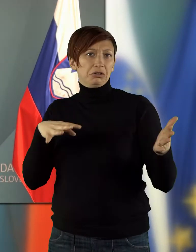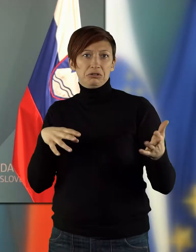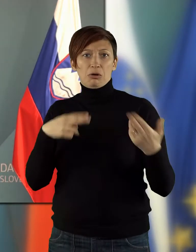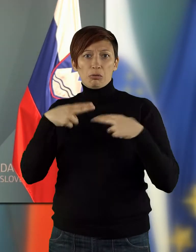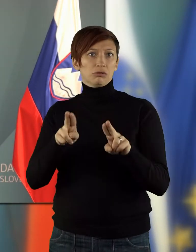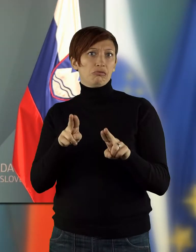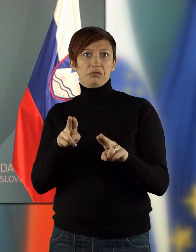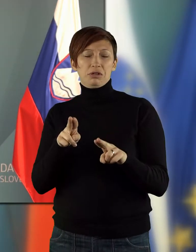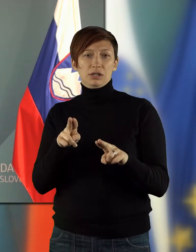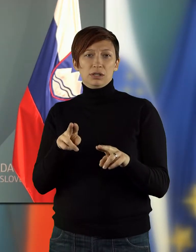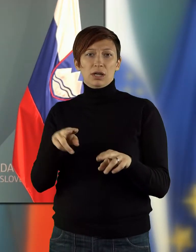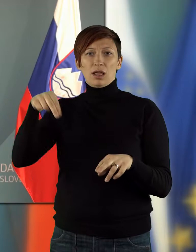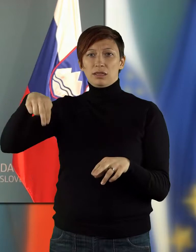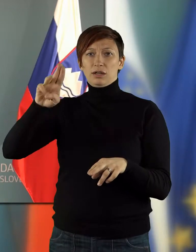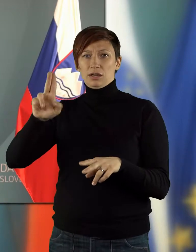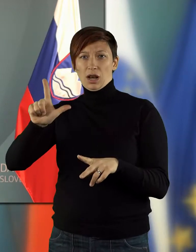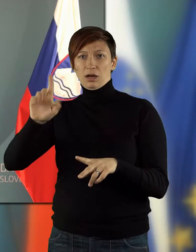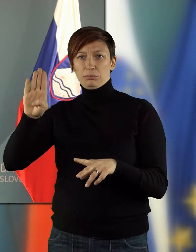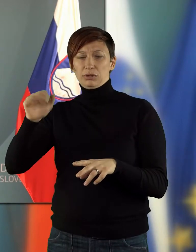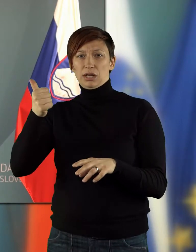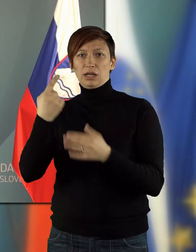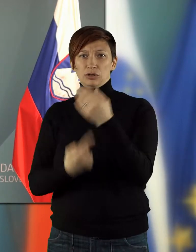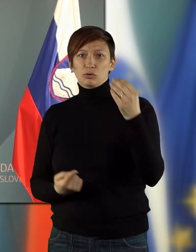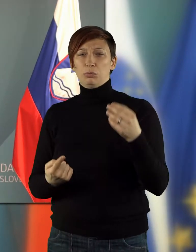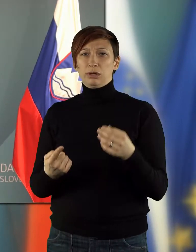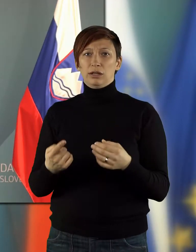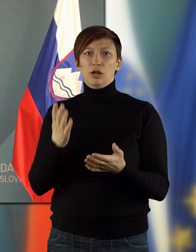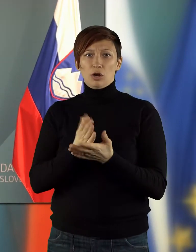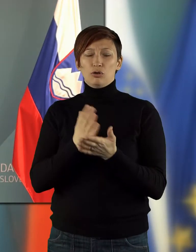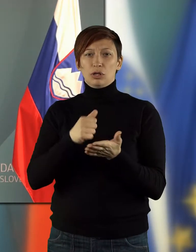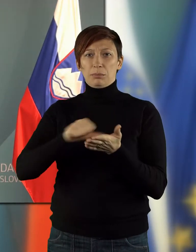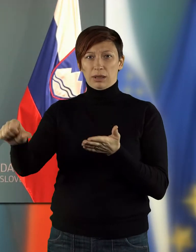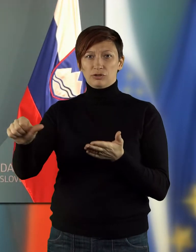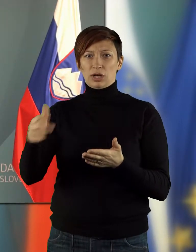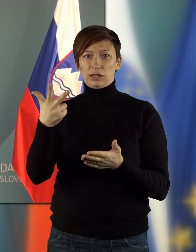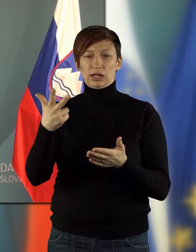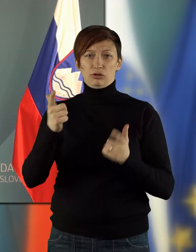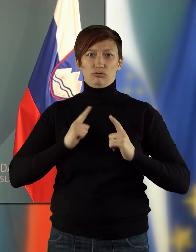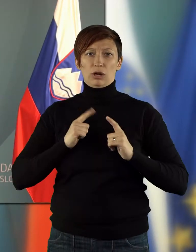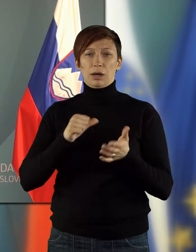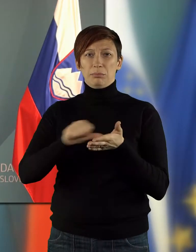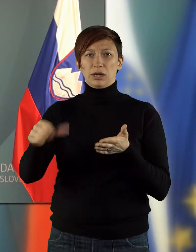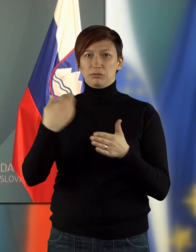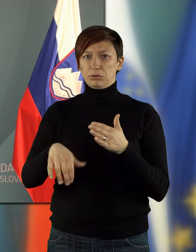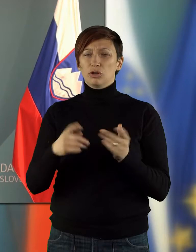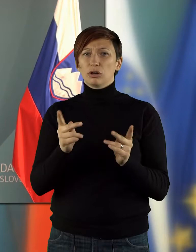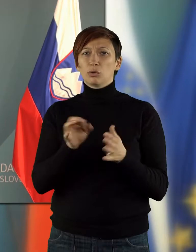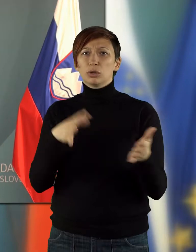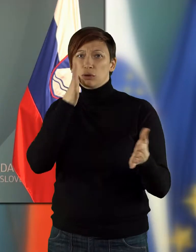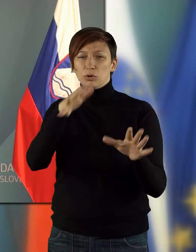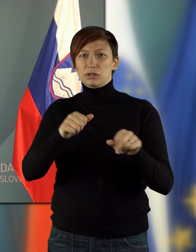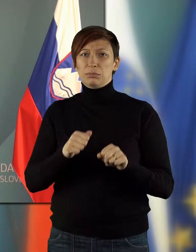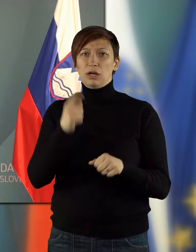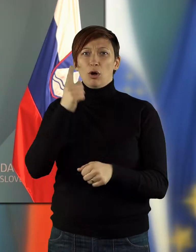v hitrosti svojega odziva, tako da je NLB eno izgubljeno tolbo dejansko že plačala, s tretjo pa čaka.